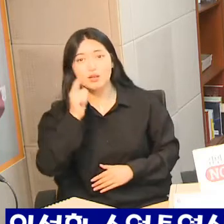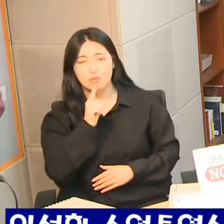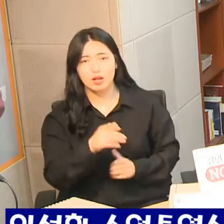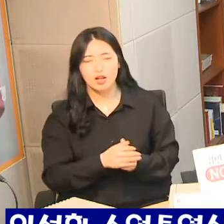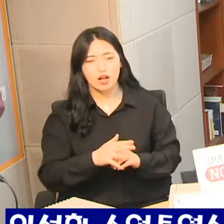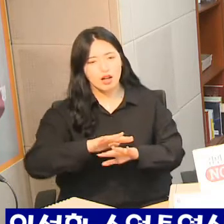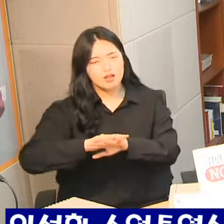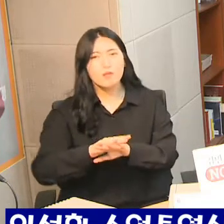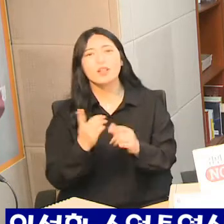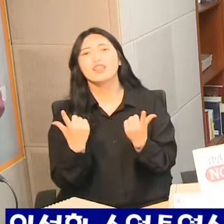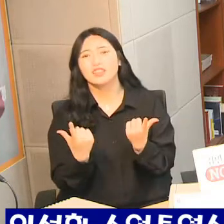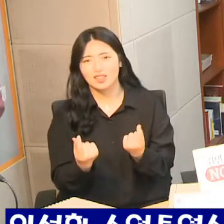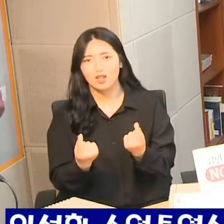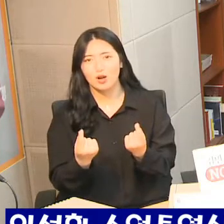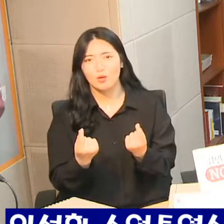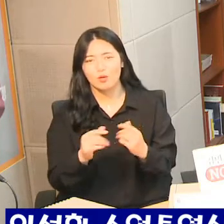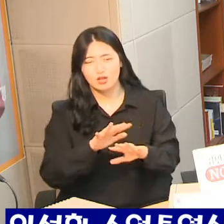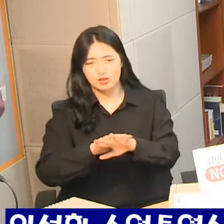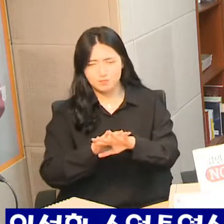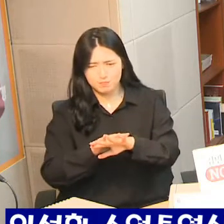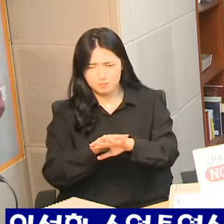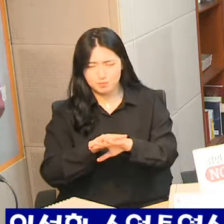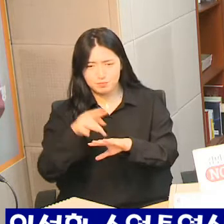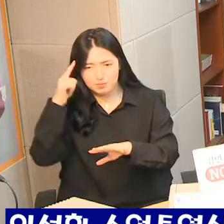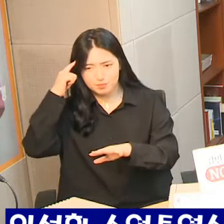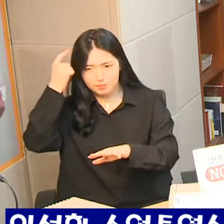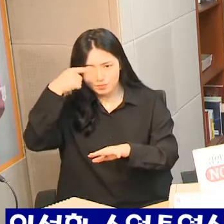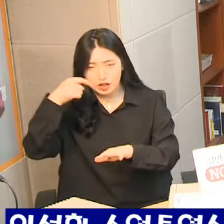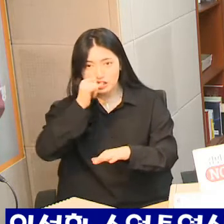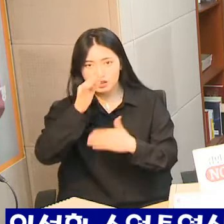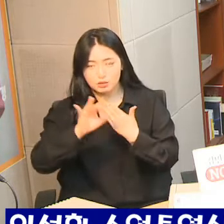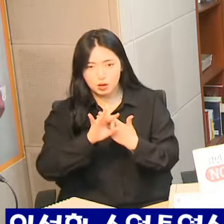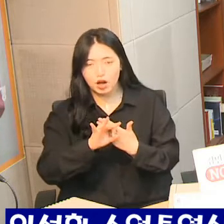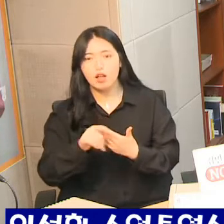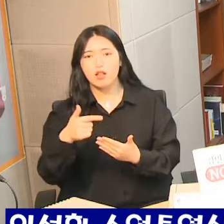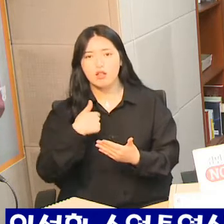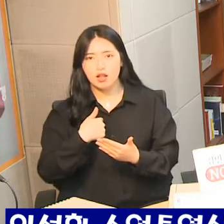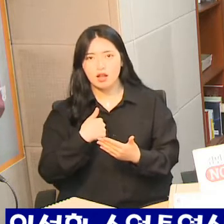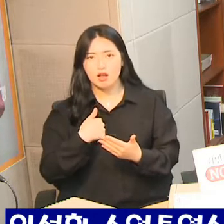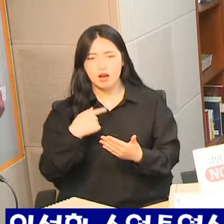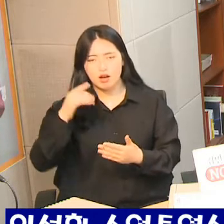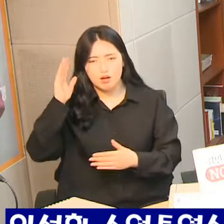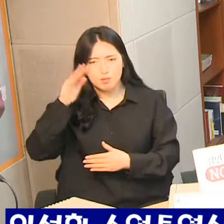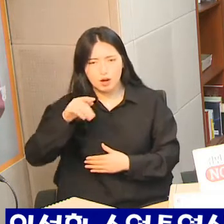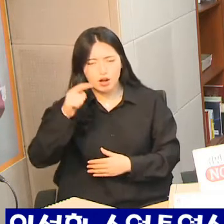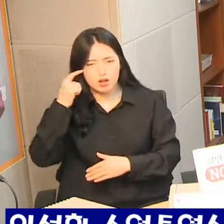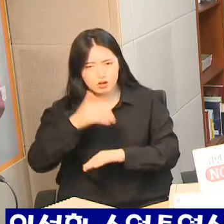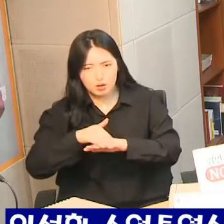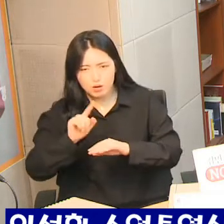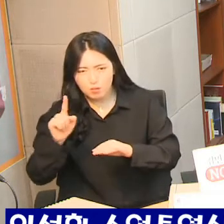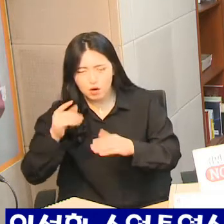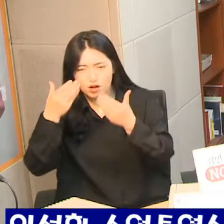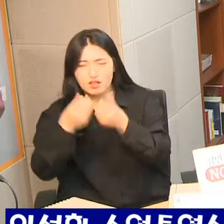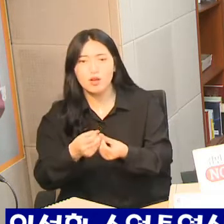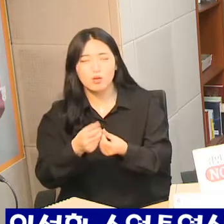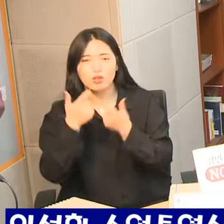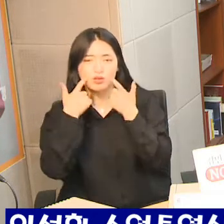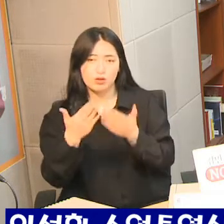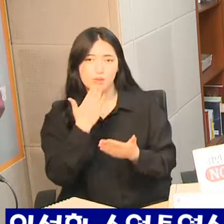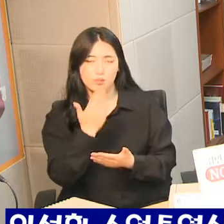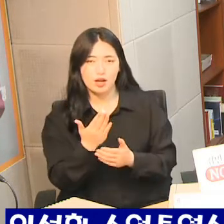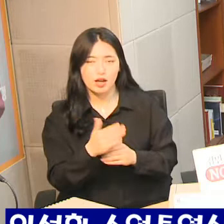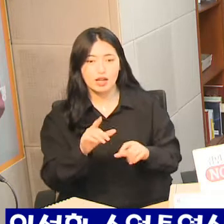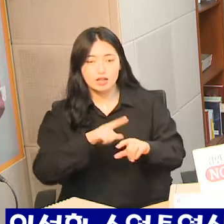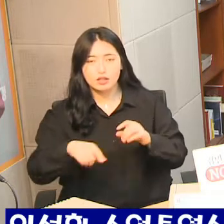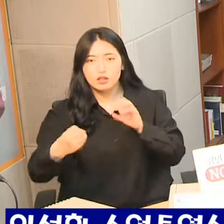약간 내비게이션처럼 지도를 딱 그려놓으면은 갈 방향을 확실하게 가는 거잖아요. 일상 대화에서도 마찬가지예요. 뭐